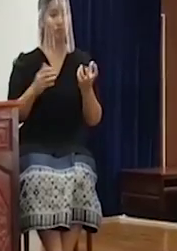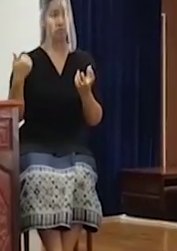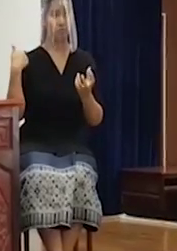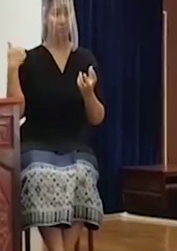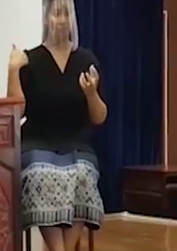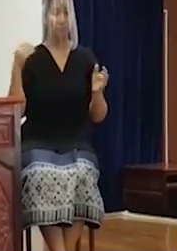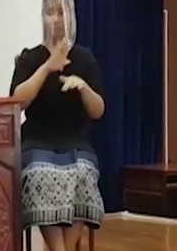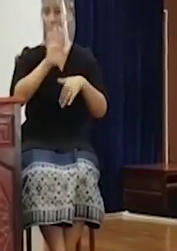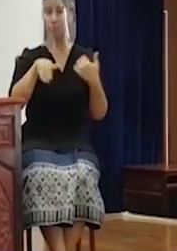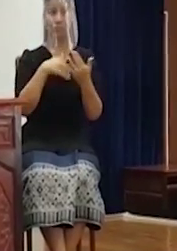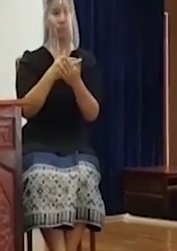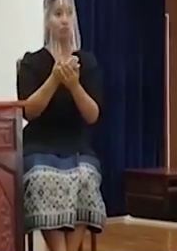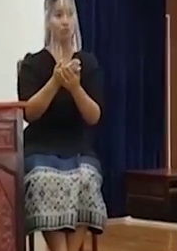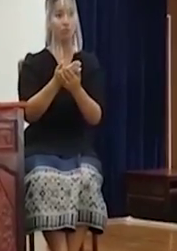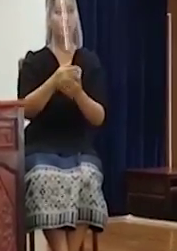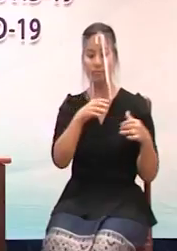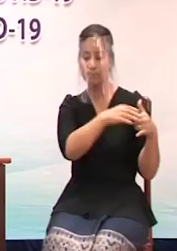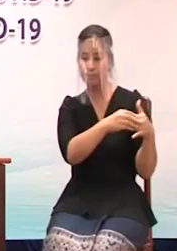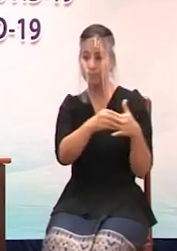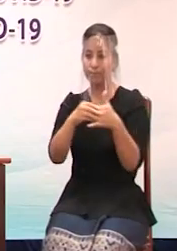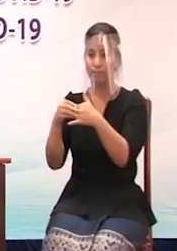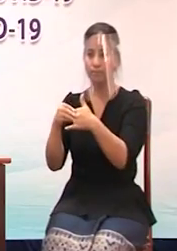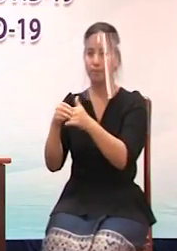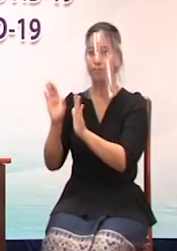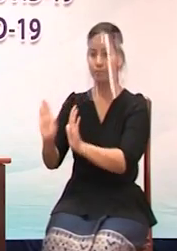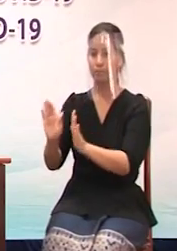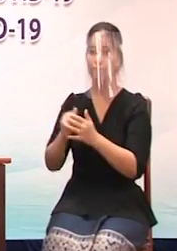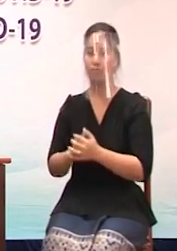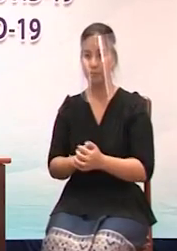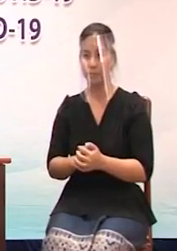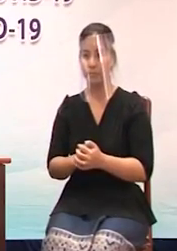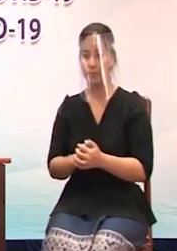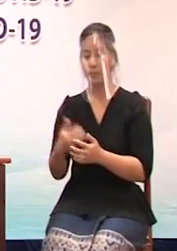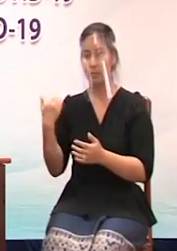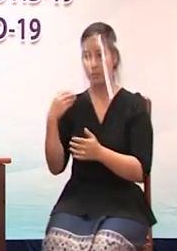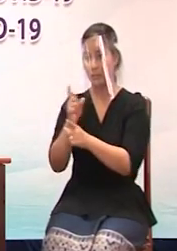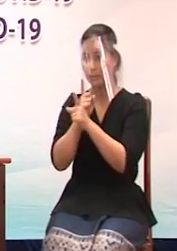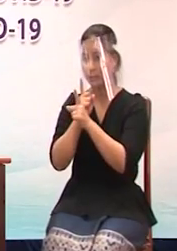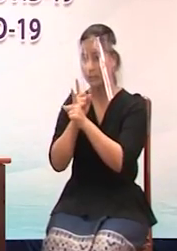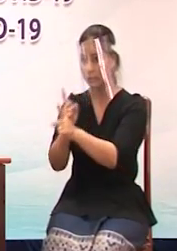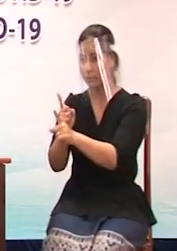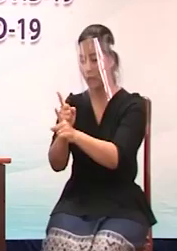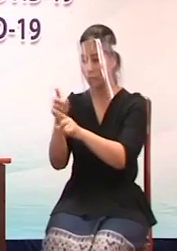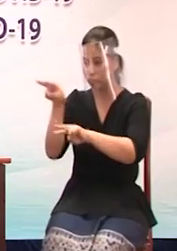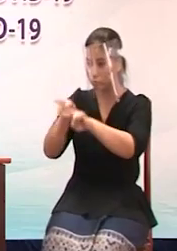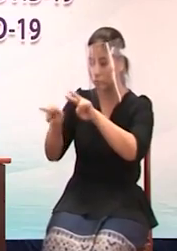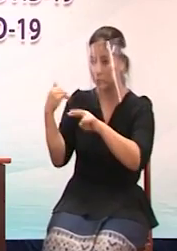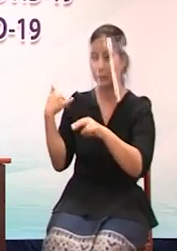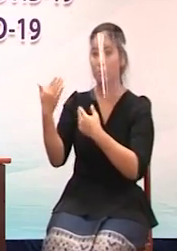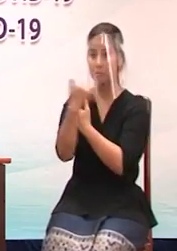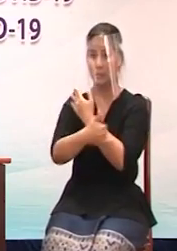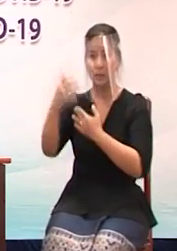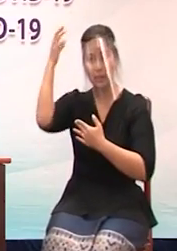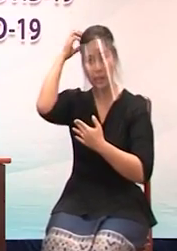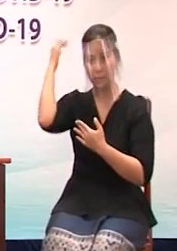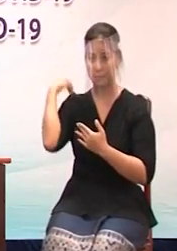ป็น94กรณี สำหรับการติดตามการจำกัดบริเวณอยู่นั้นอยู่ในตัวประเทศของพวกเรายังน